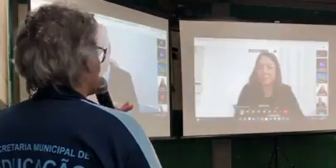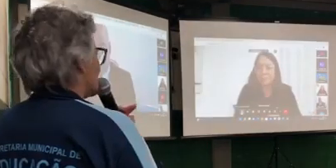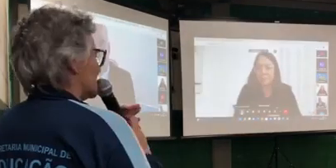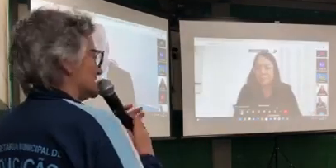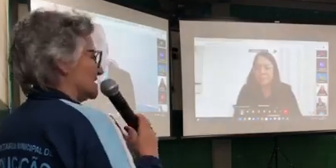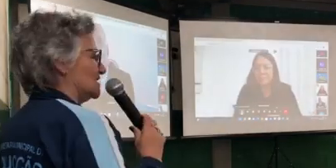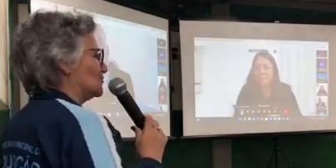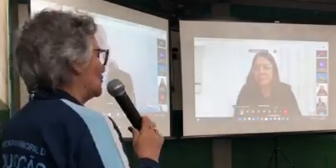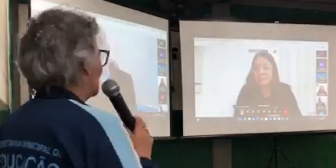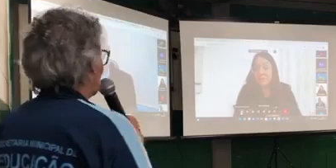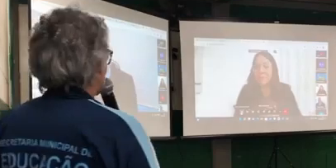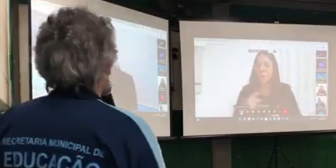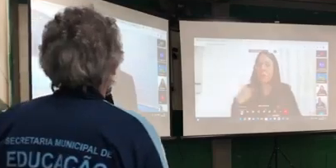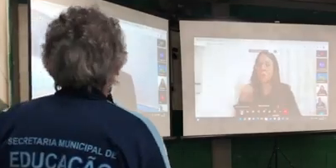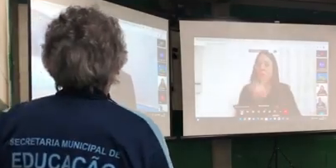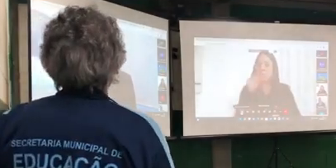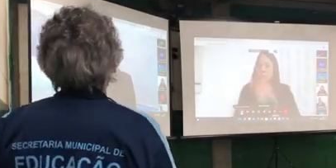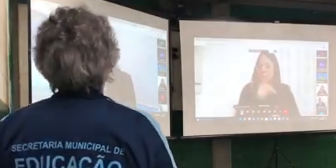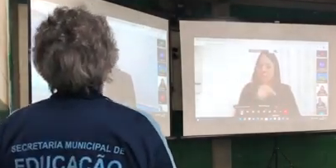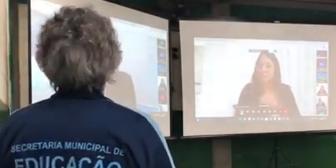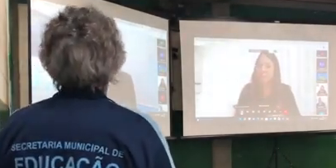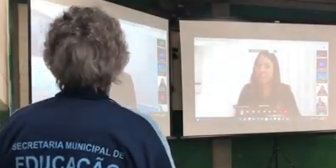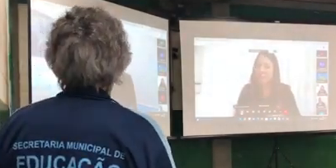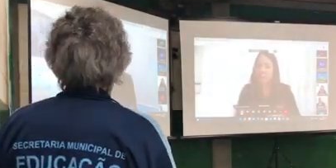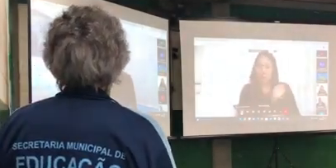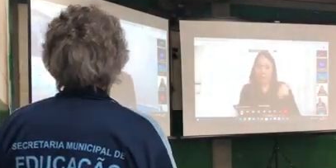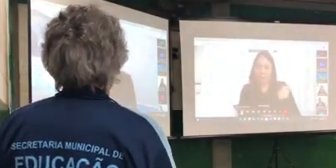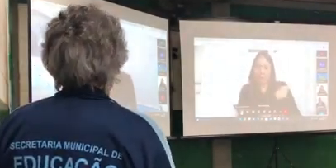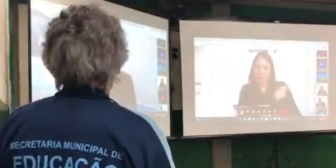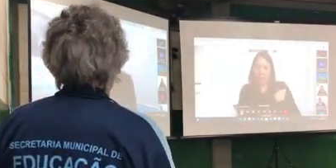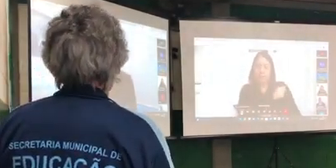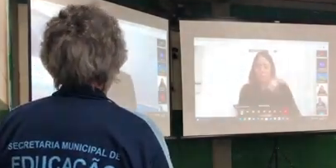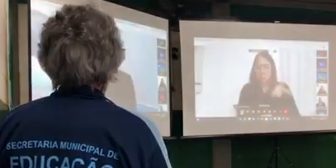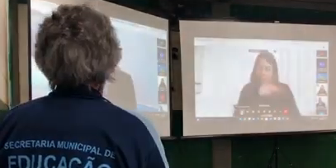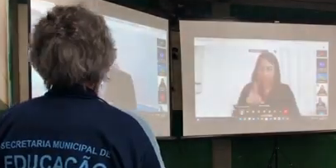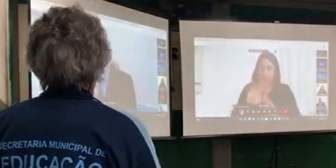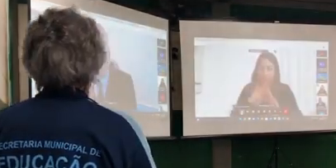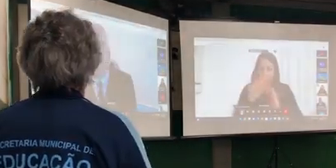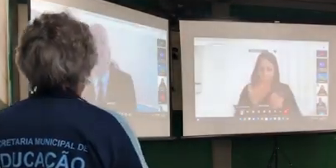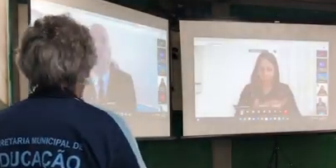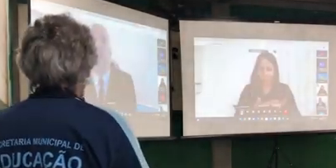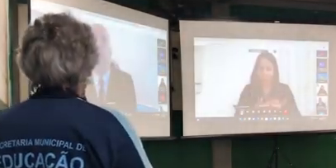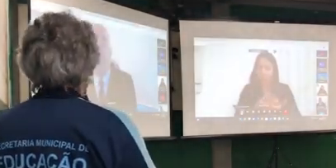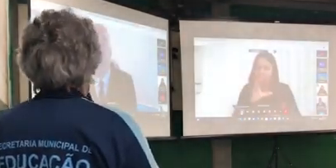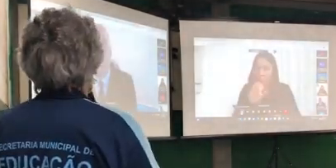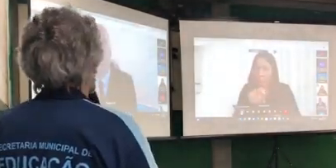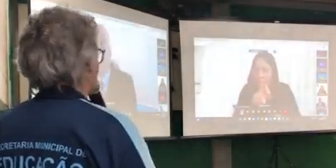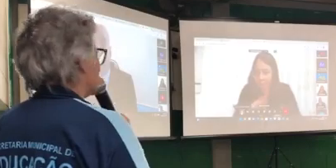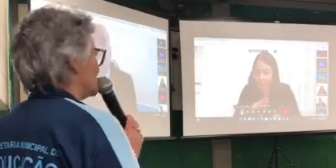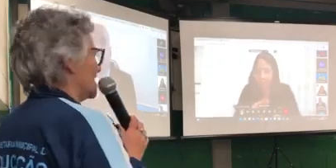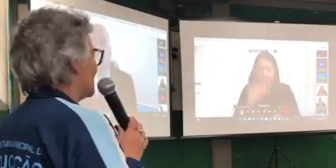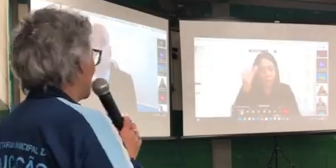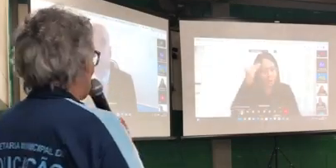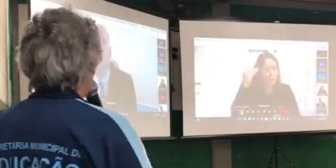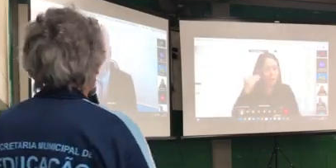Nós estamos aqui com os alunos e professores da Escola Kozer de Santa Maria. Eles nos deram a honra